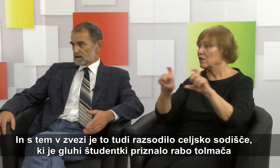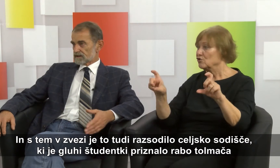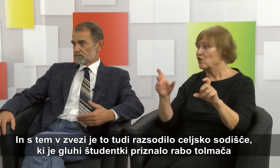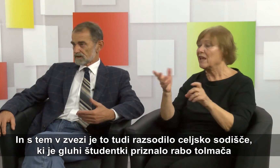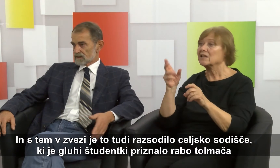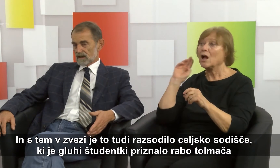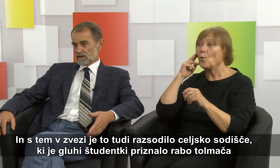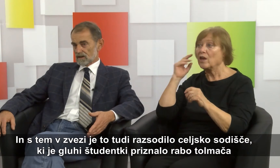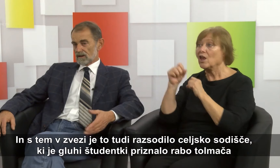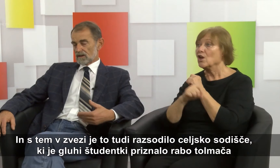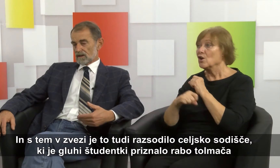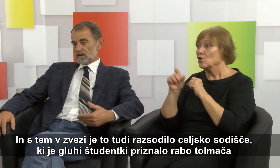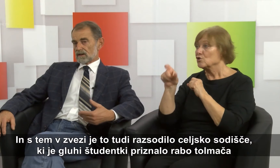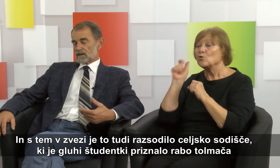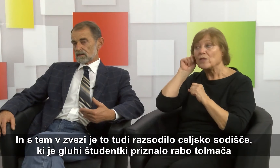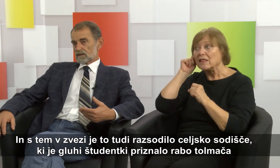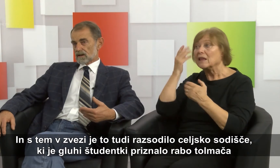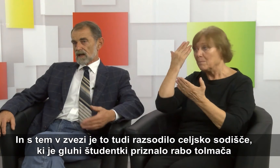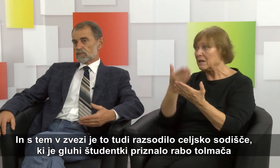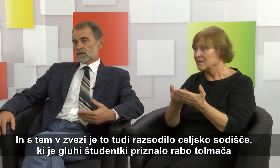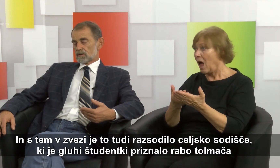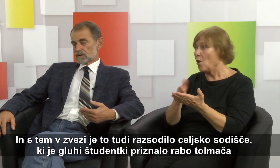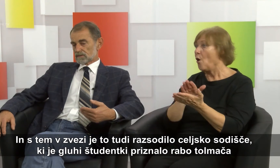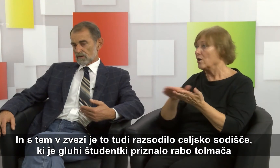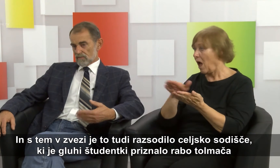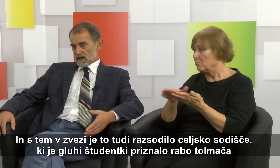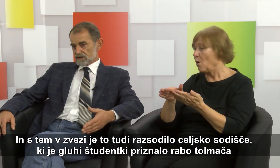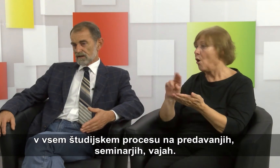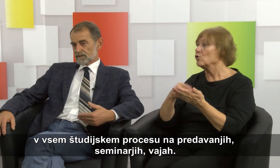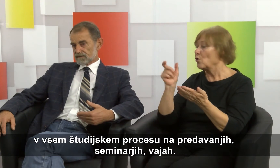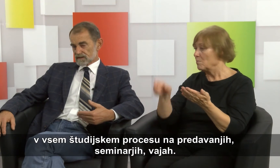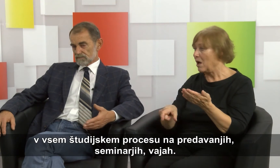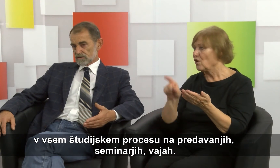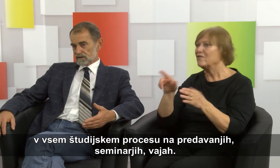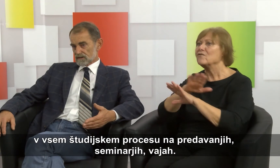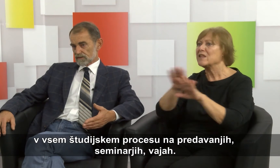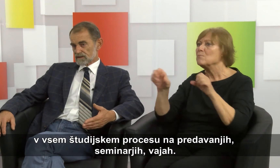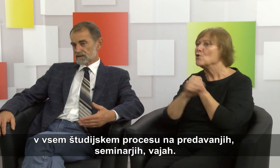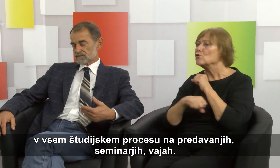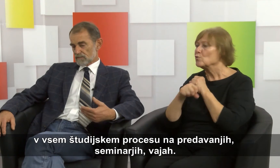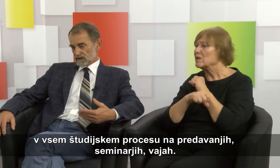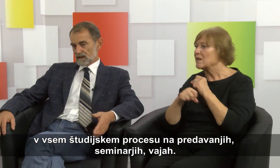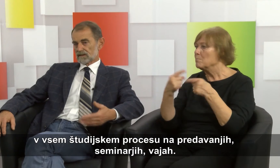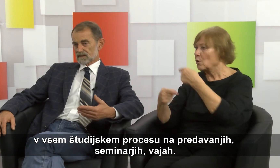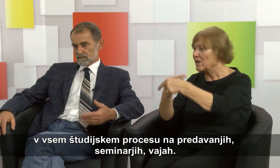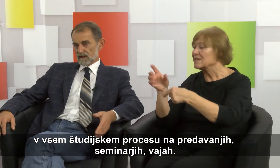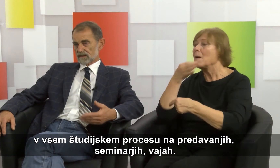študentki priznalo rabo tolmača v vsem študijskem procesu, na predavanjih, seminarjih,